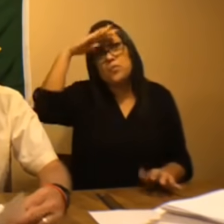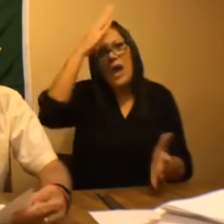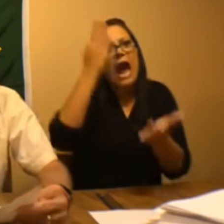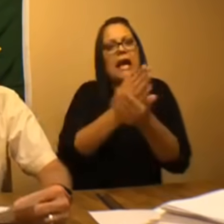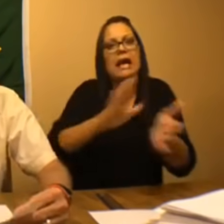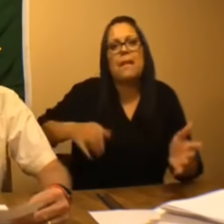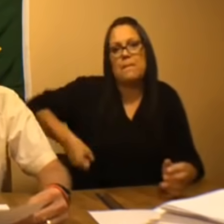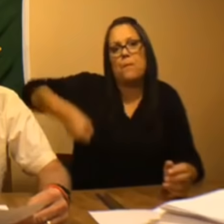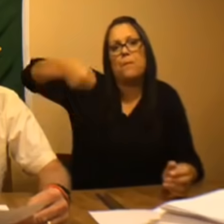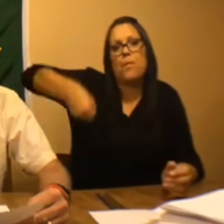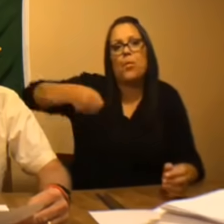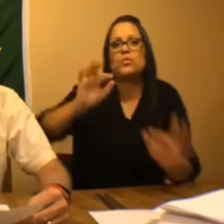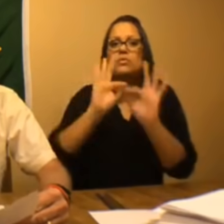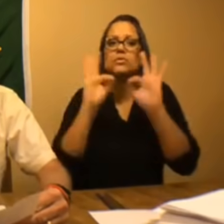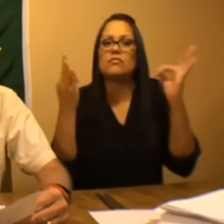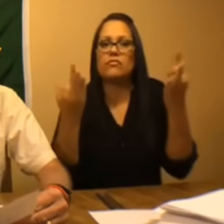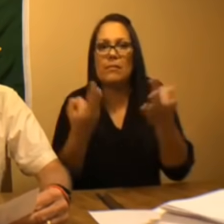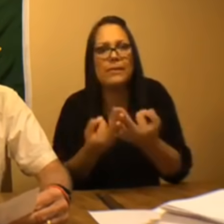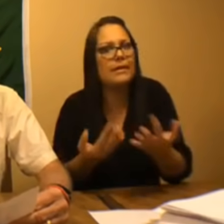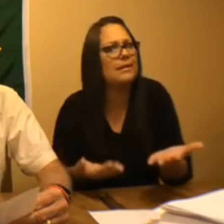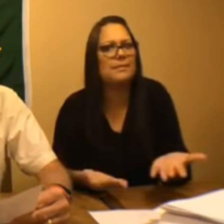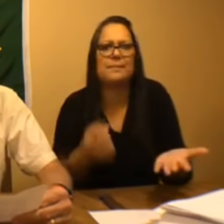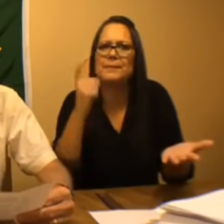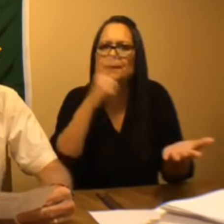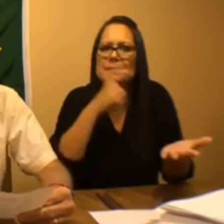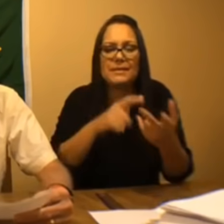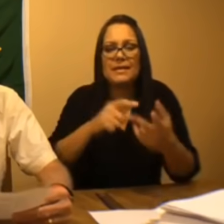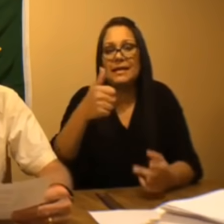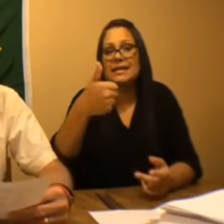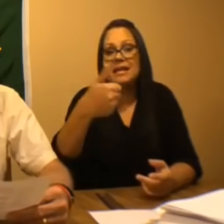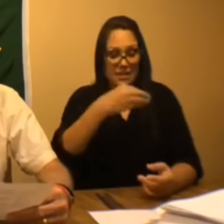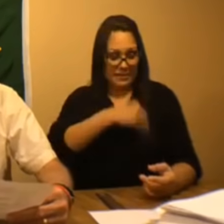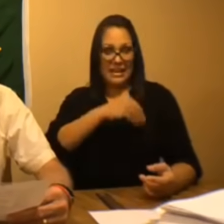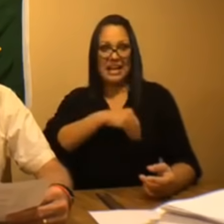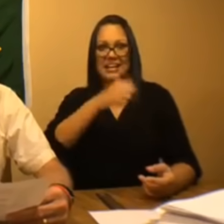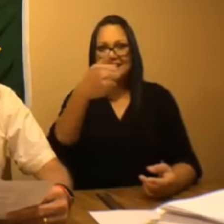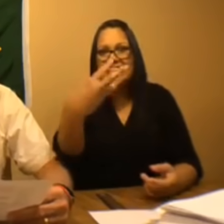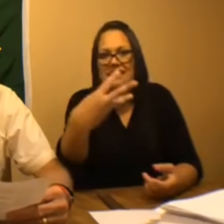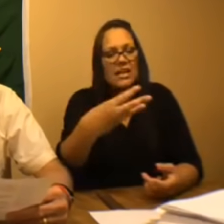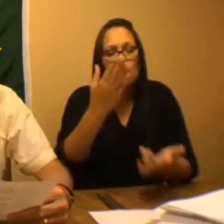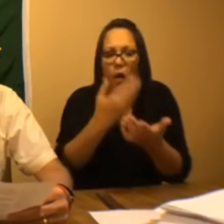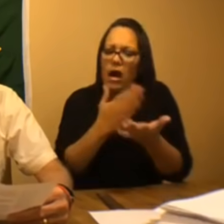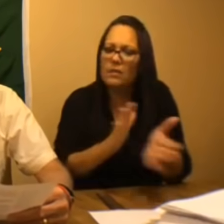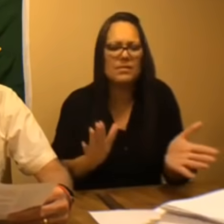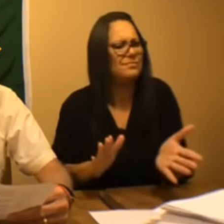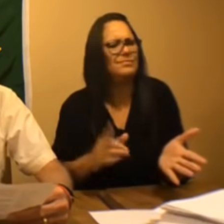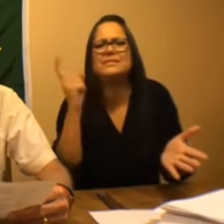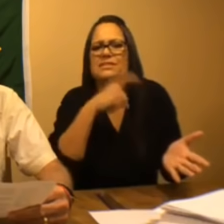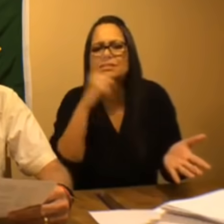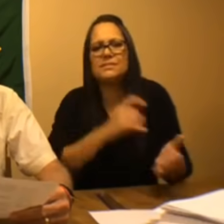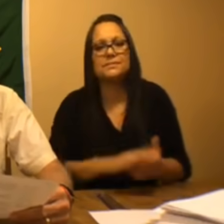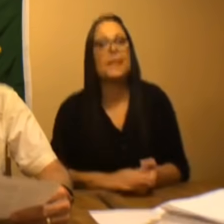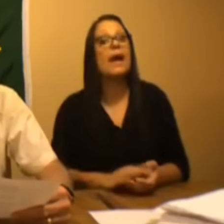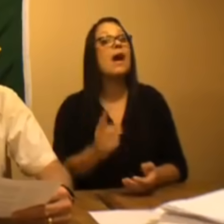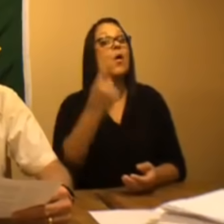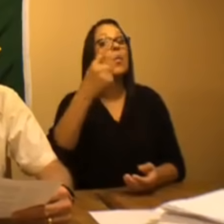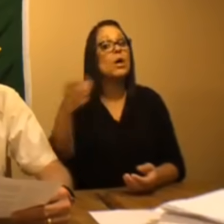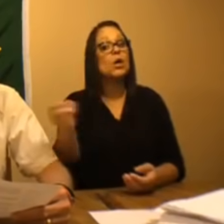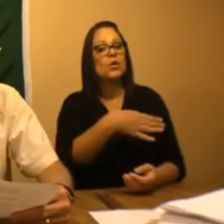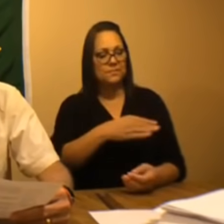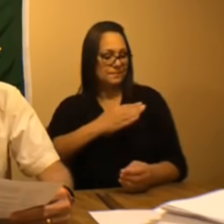vou acabar com o 13º. Sem mentir, eles não existem. Uma nova agora, até que o João Mourão,